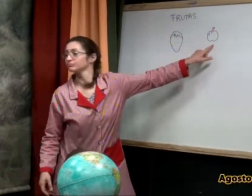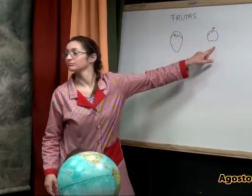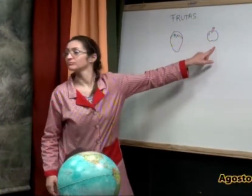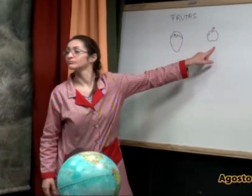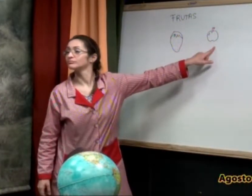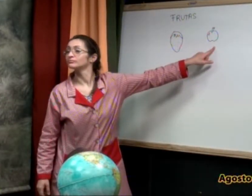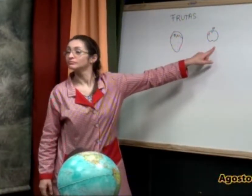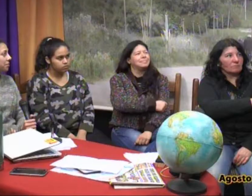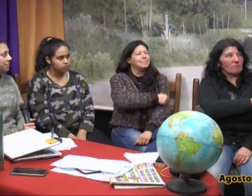Manzana